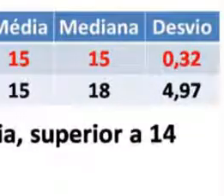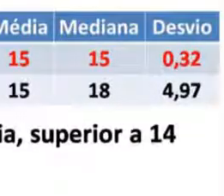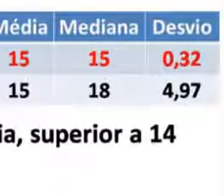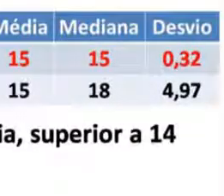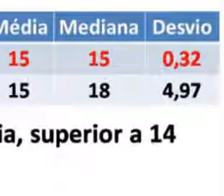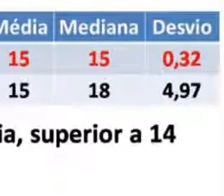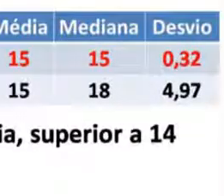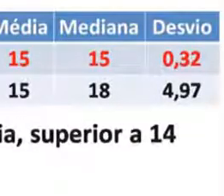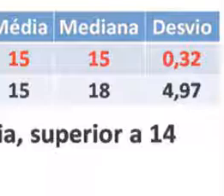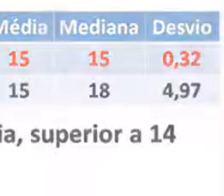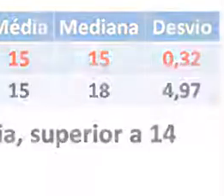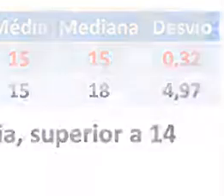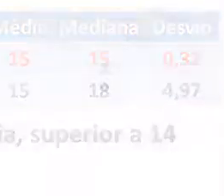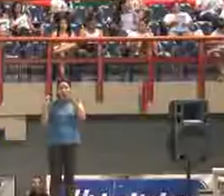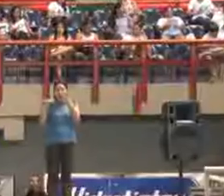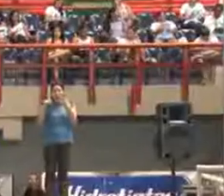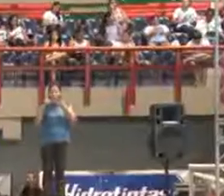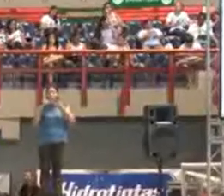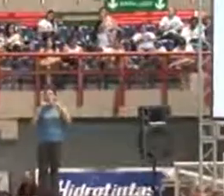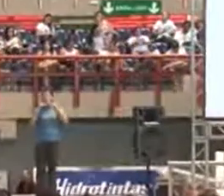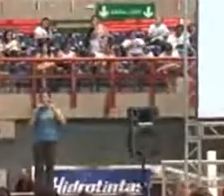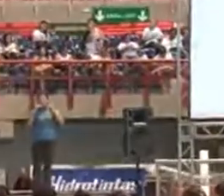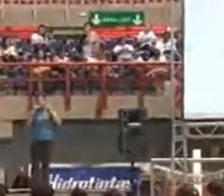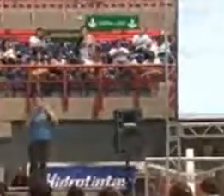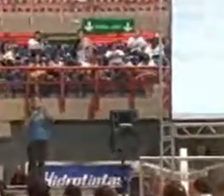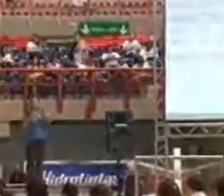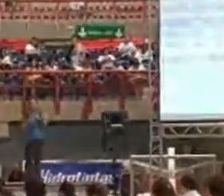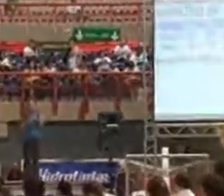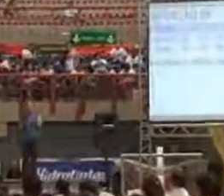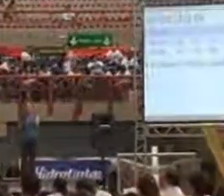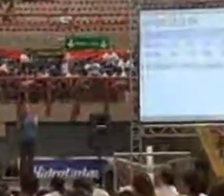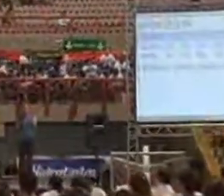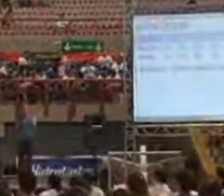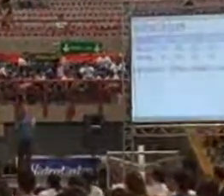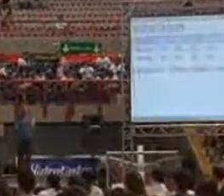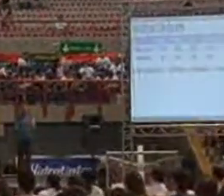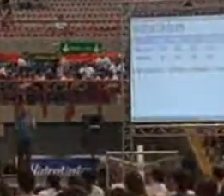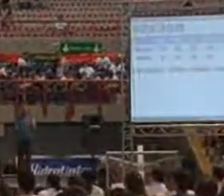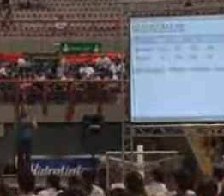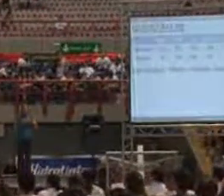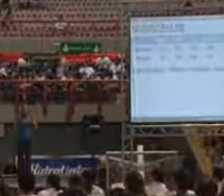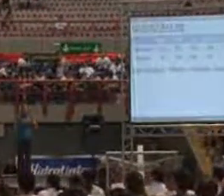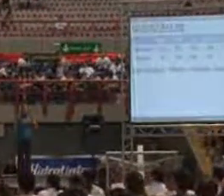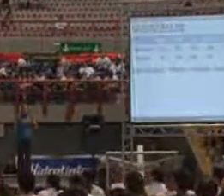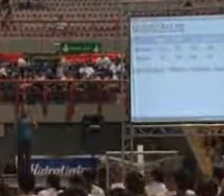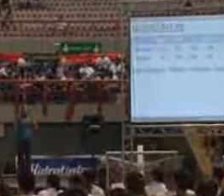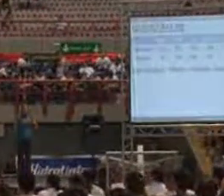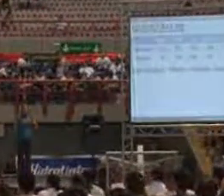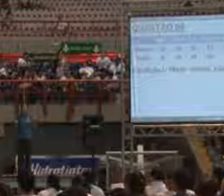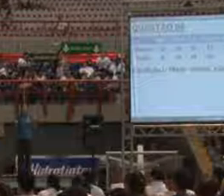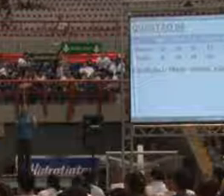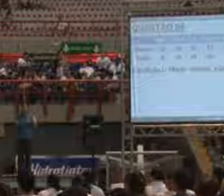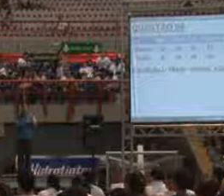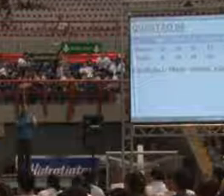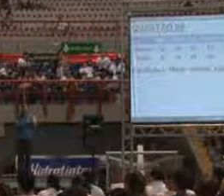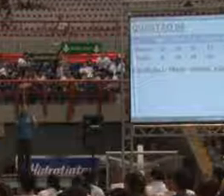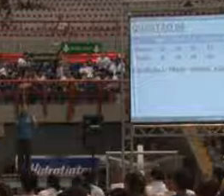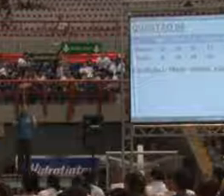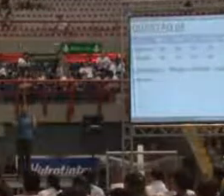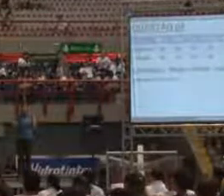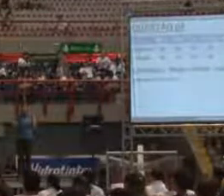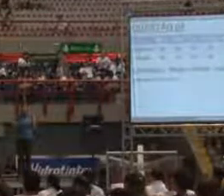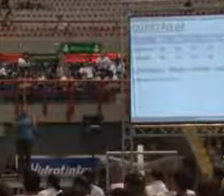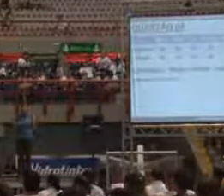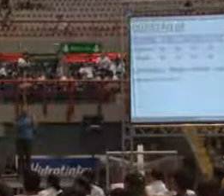média superior a 14? Sim. Então os dois inicialmente estão aprovados. Só que os dois tiveram a mesma média. Então deu